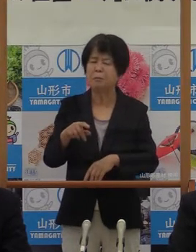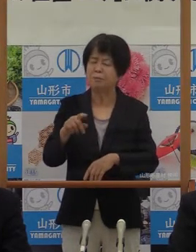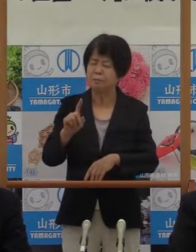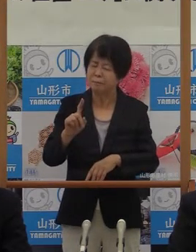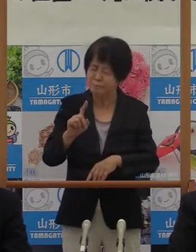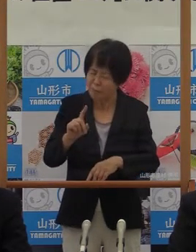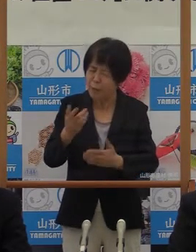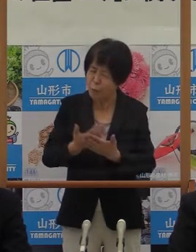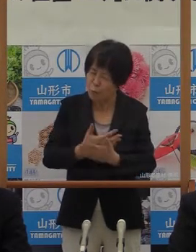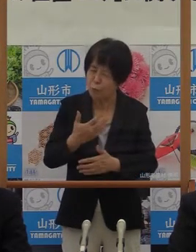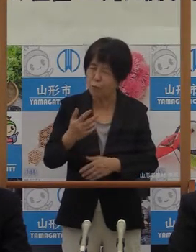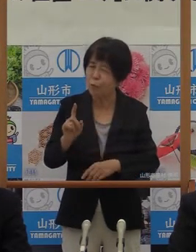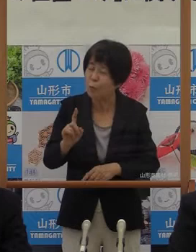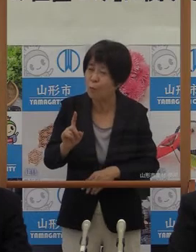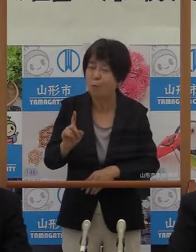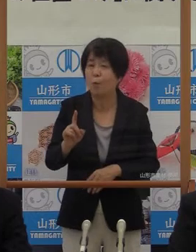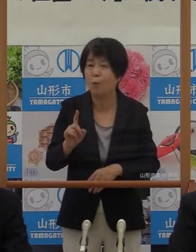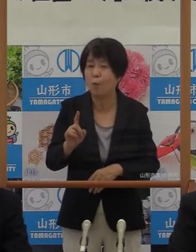で、